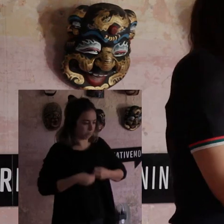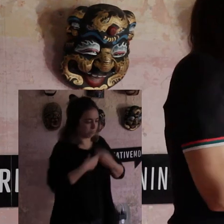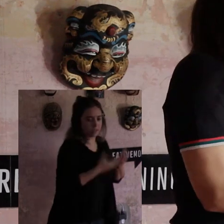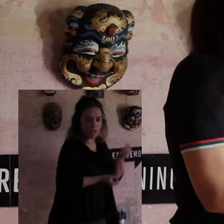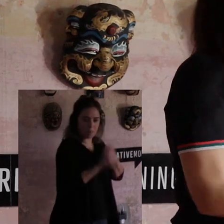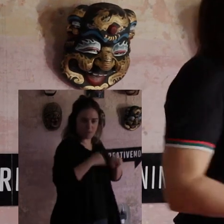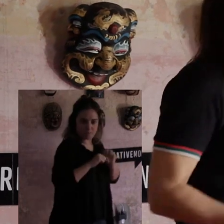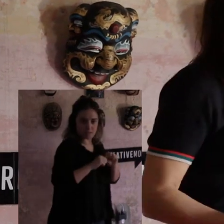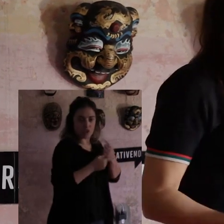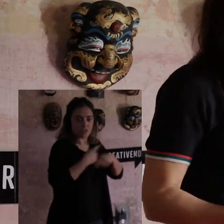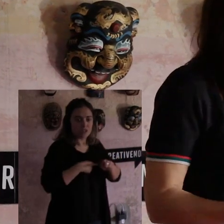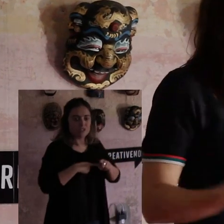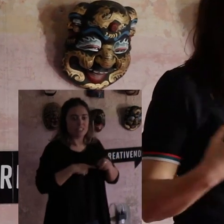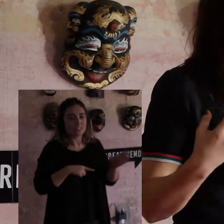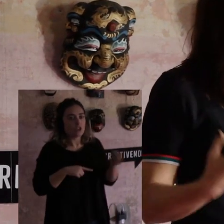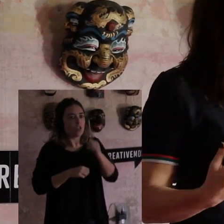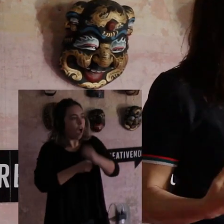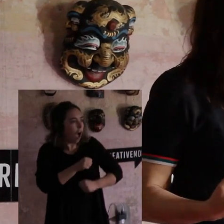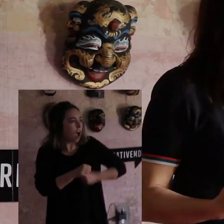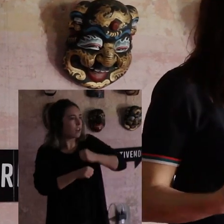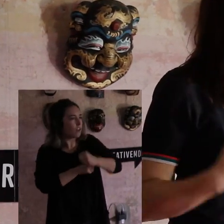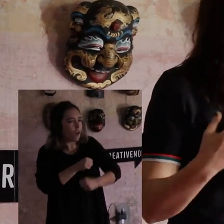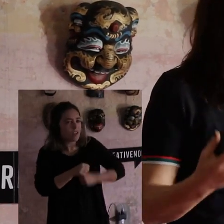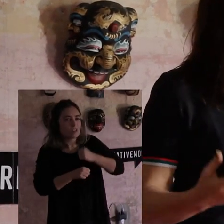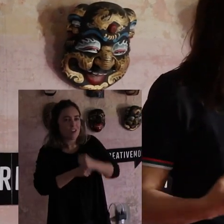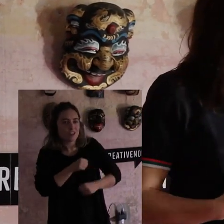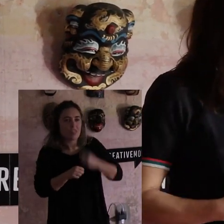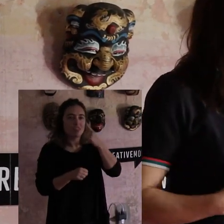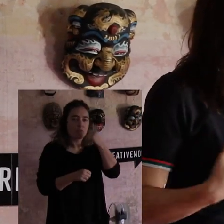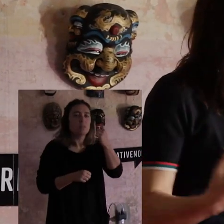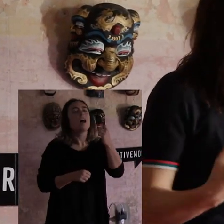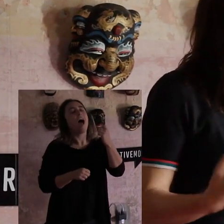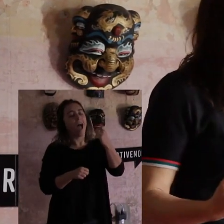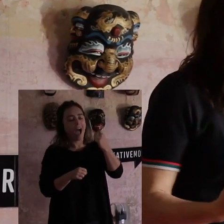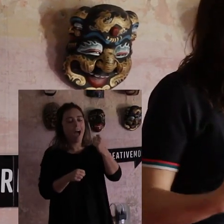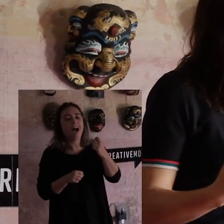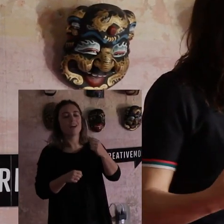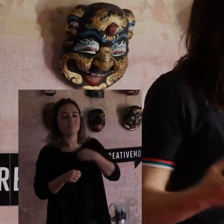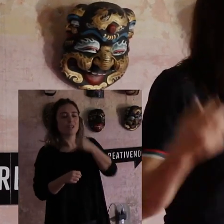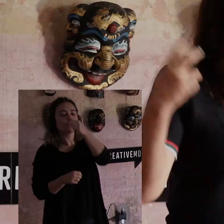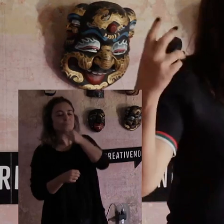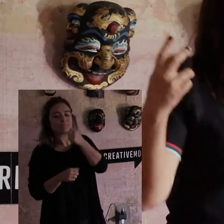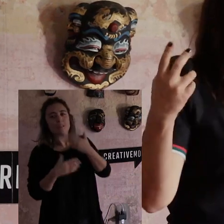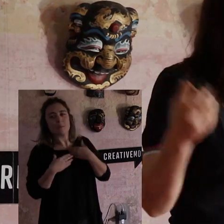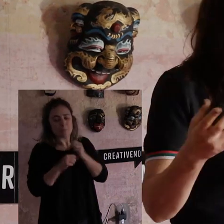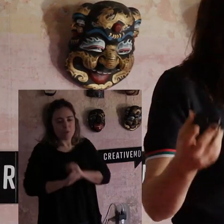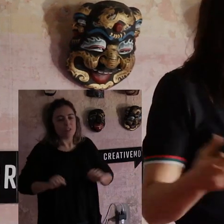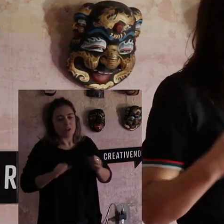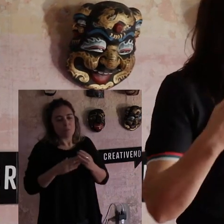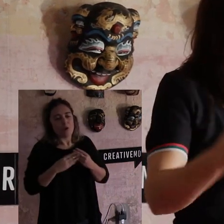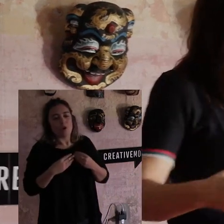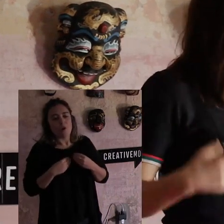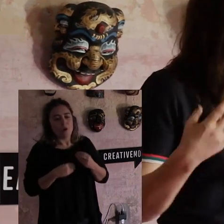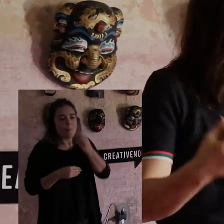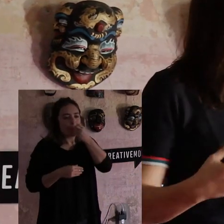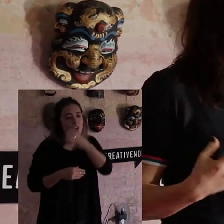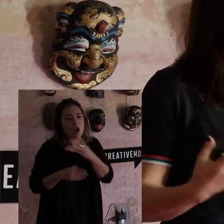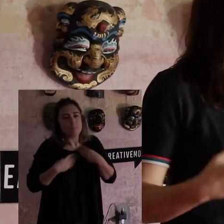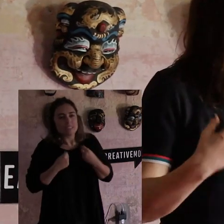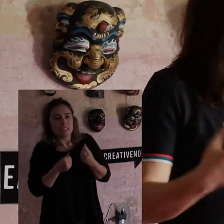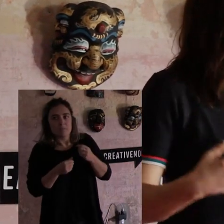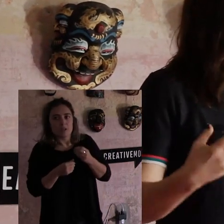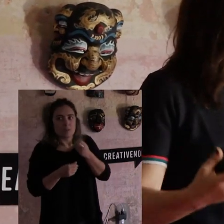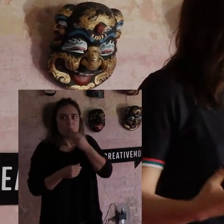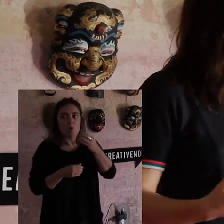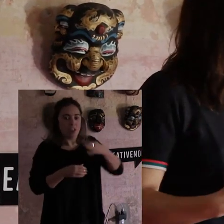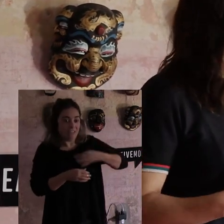uno se va dando cuenta de esas cosas. No es que enseguida te estás ahí en ese lugar, ay, lo sé todo. No, la vida y la experiencia